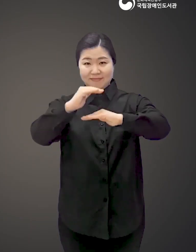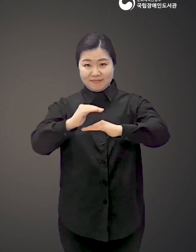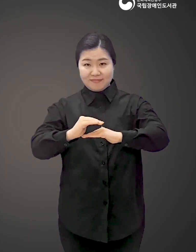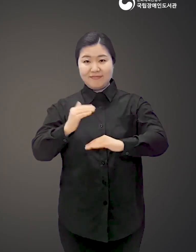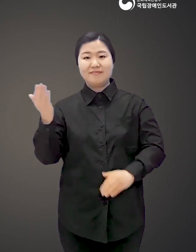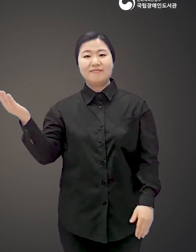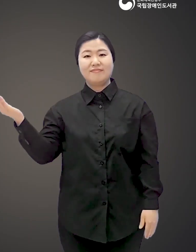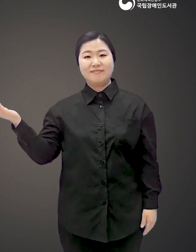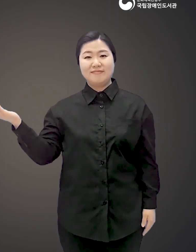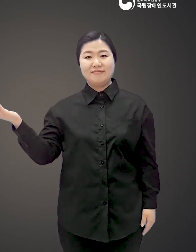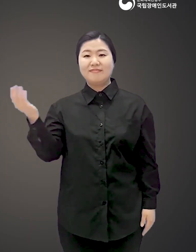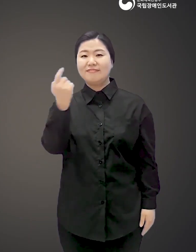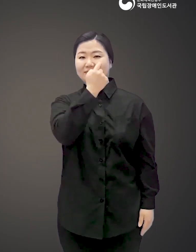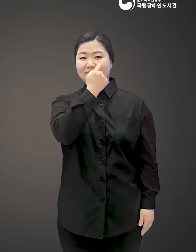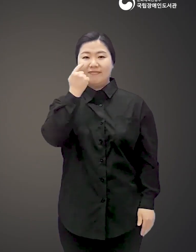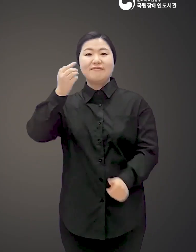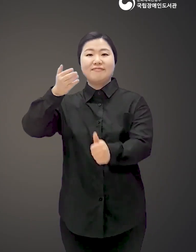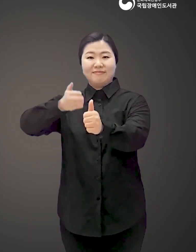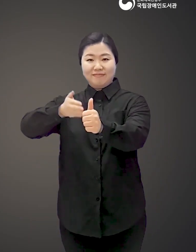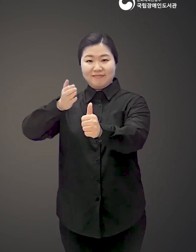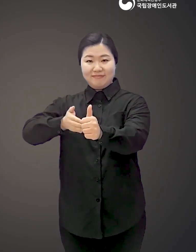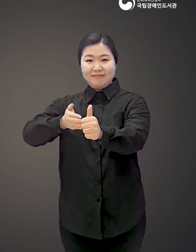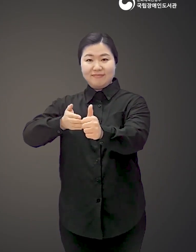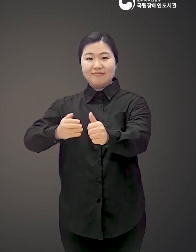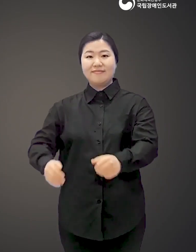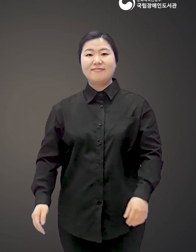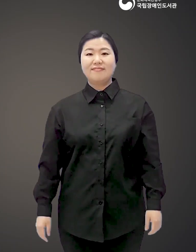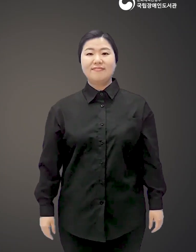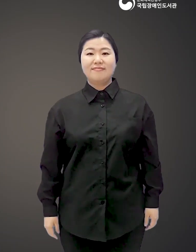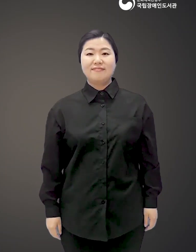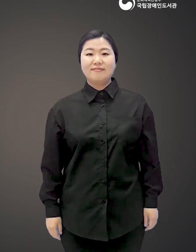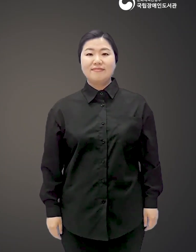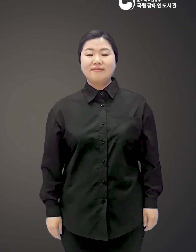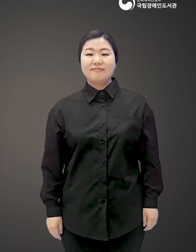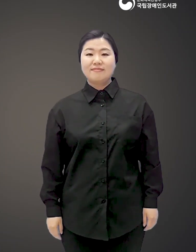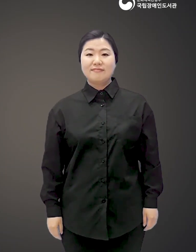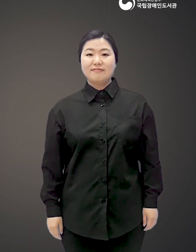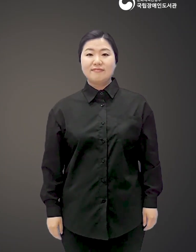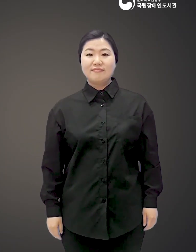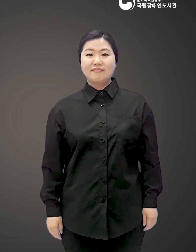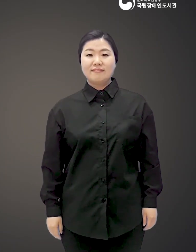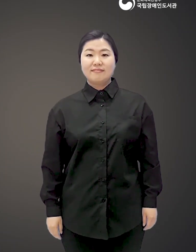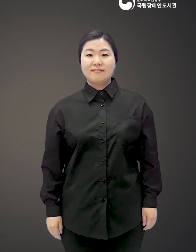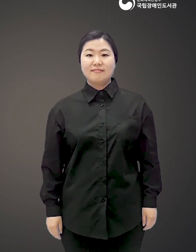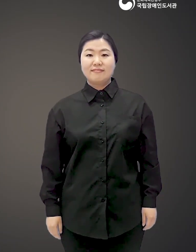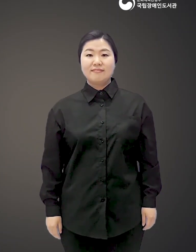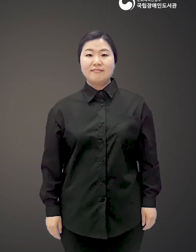저자, 장원청. 출판사, 미디어숲.